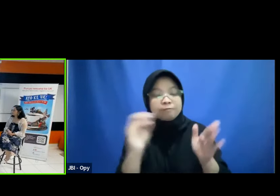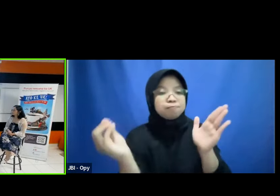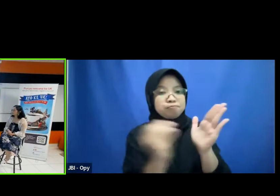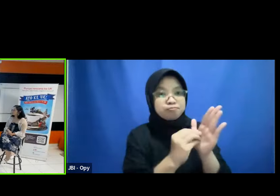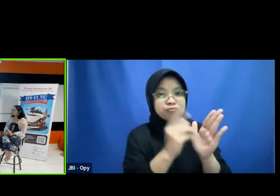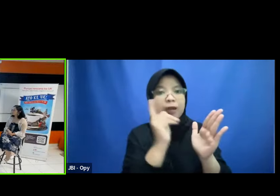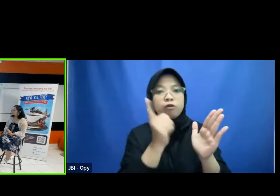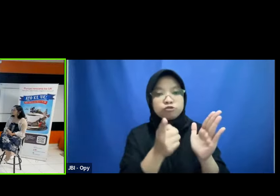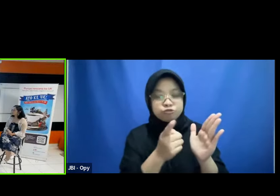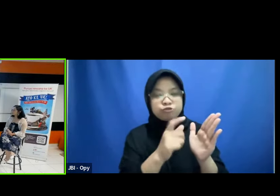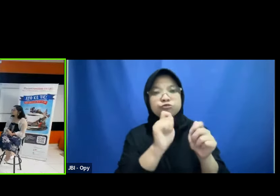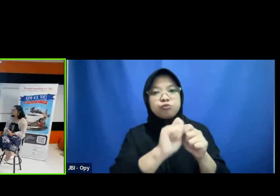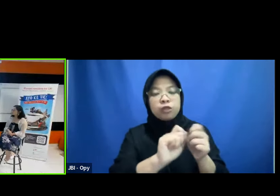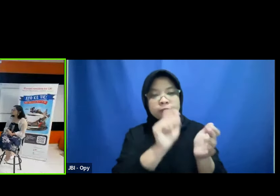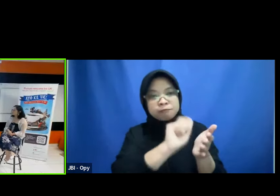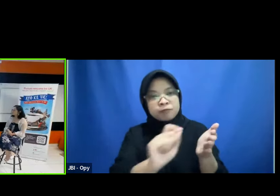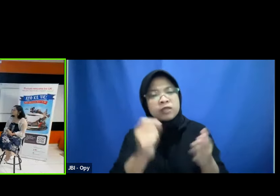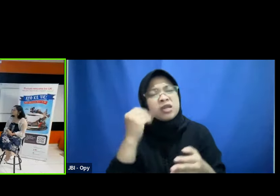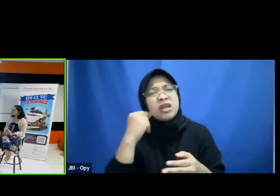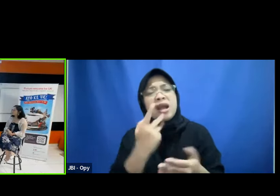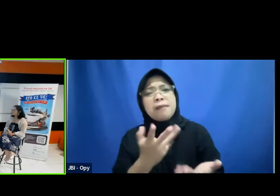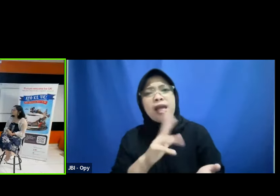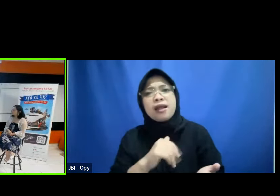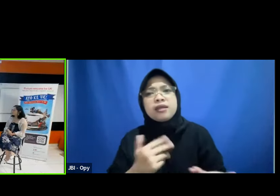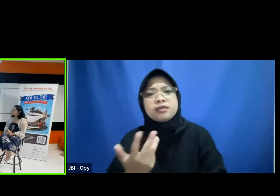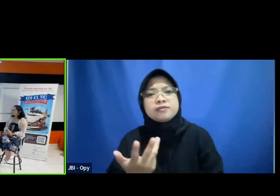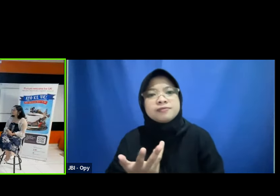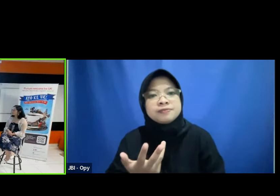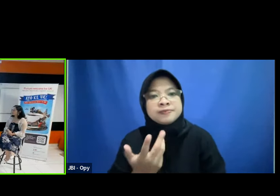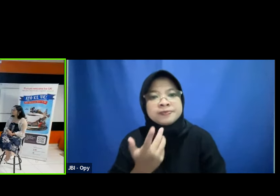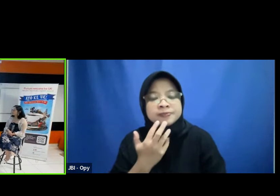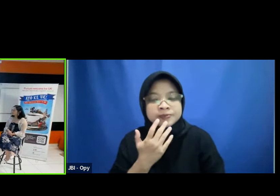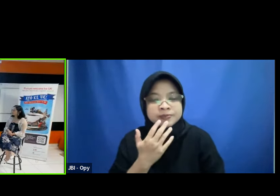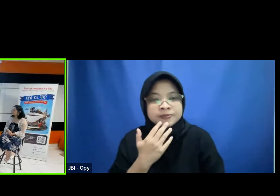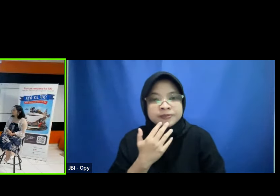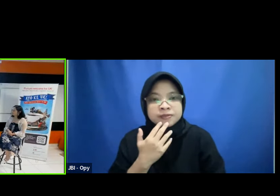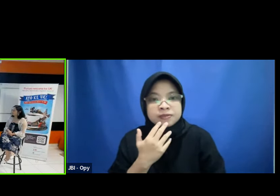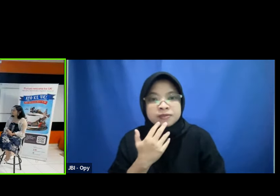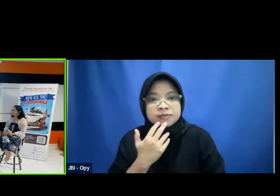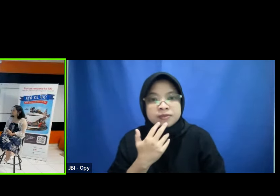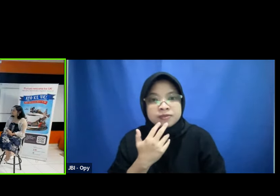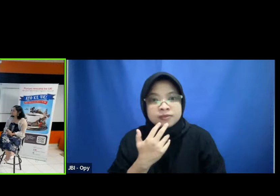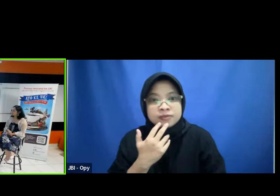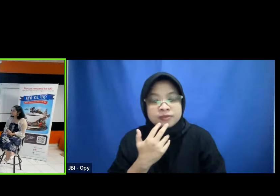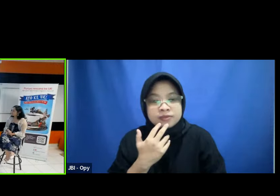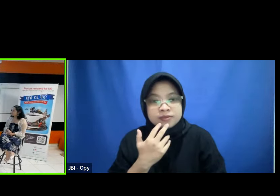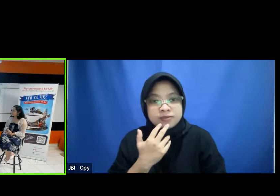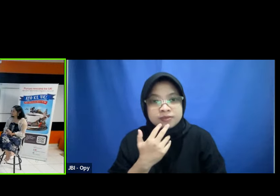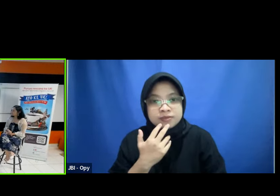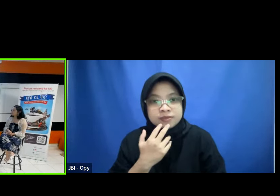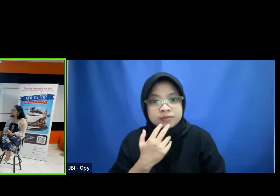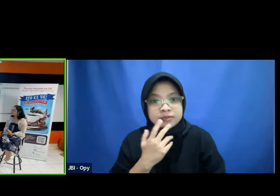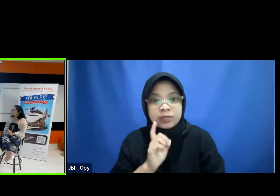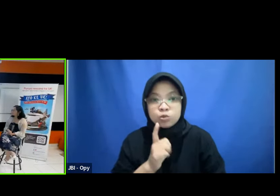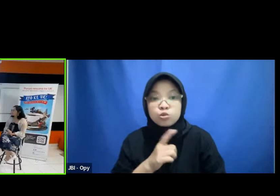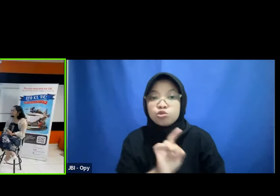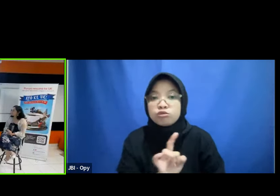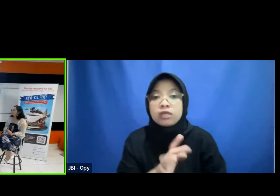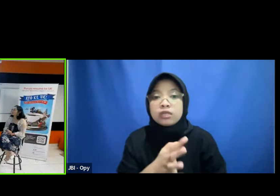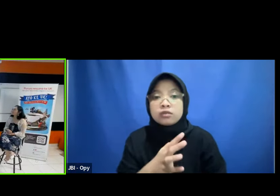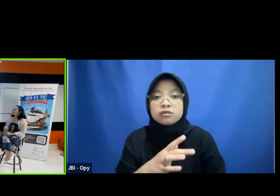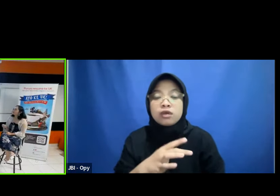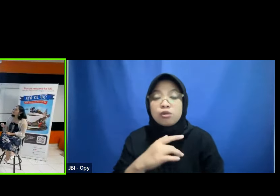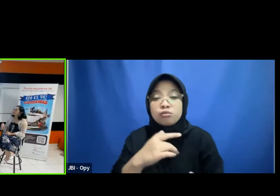eah lalu apaagi ya tadi Eh Yang Yang lain itu kali ya nanti kalau bisa